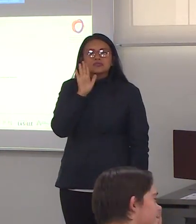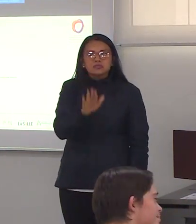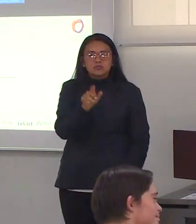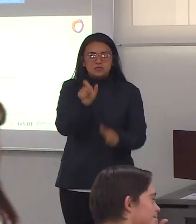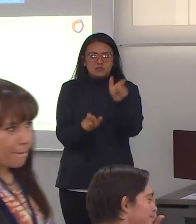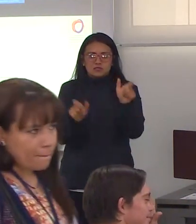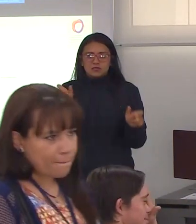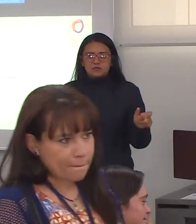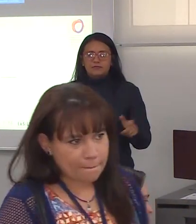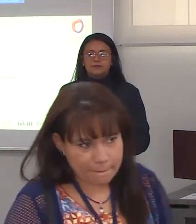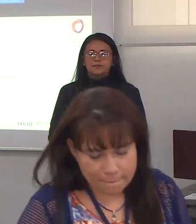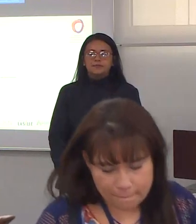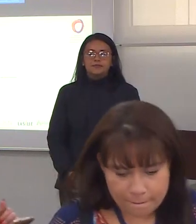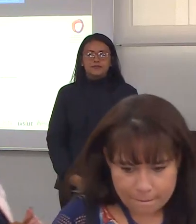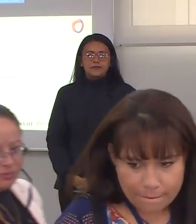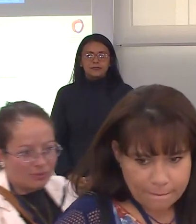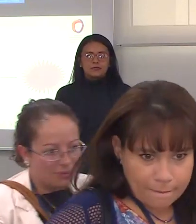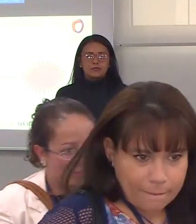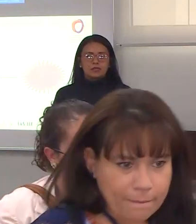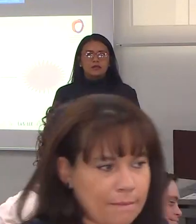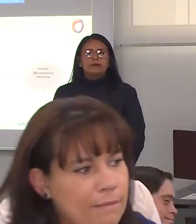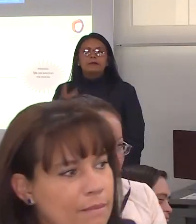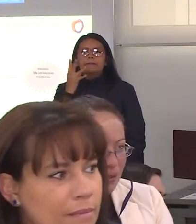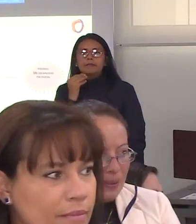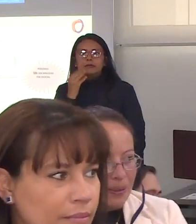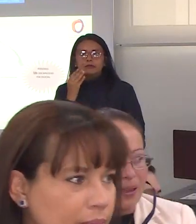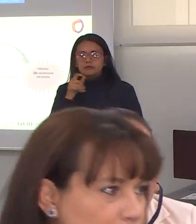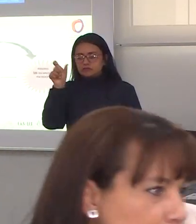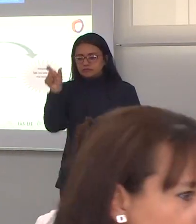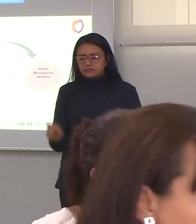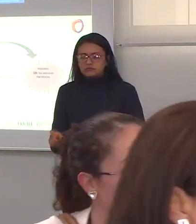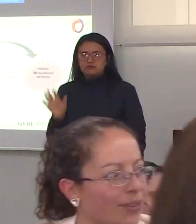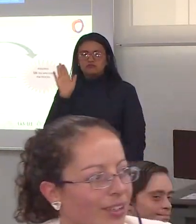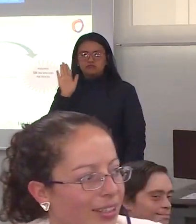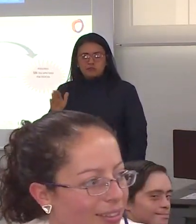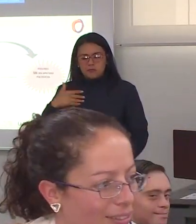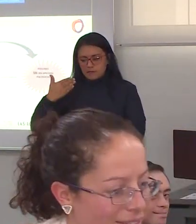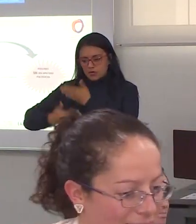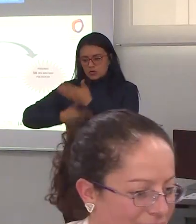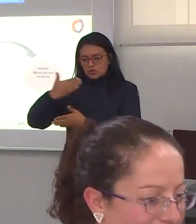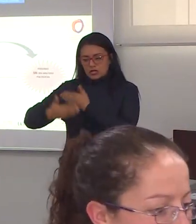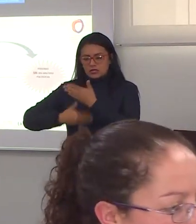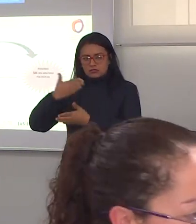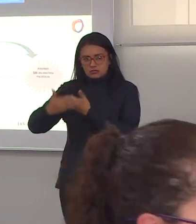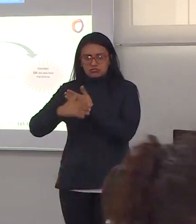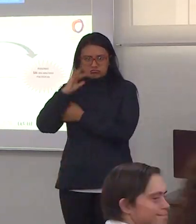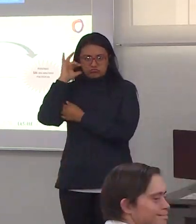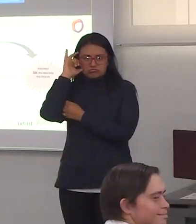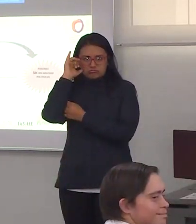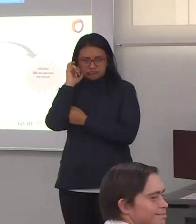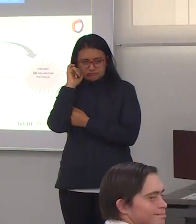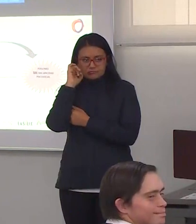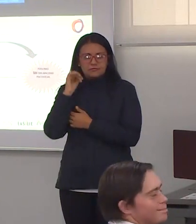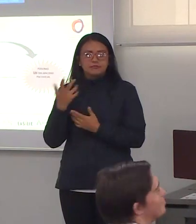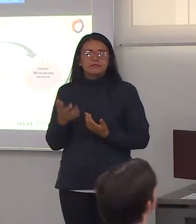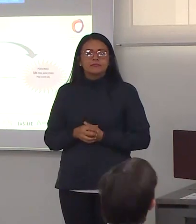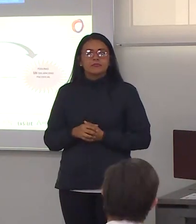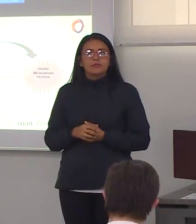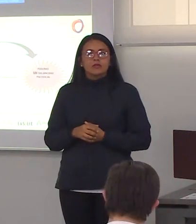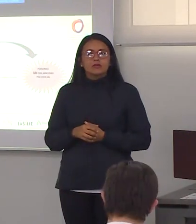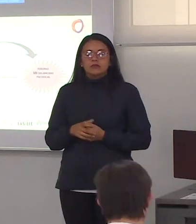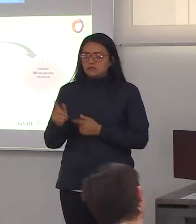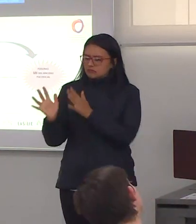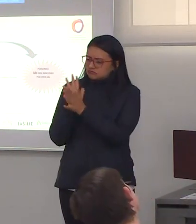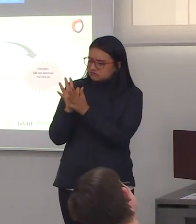entonces tomamos la experiencia de personas con procesos de salud mental ¿cierto? nos